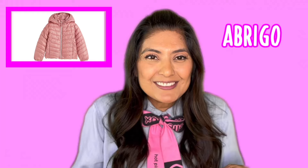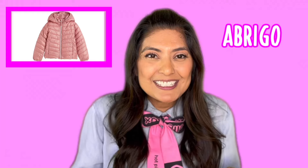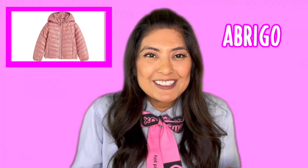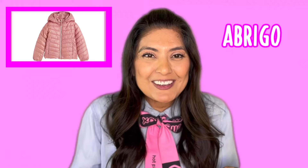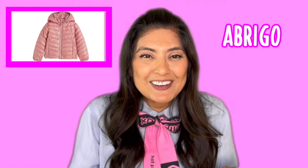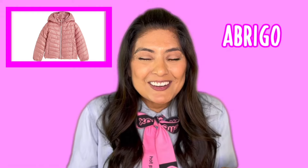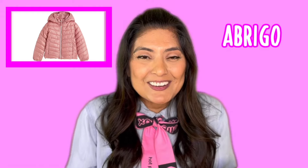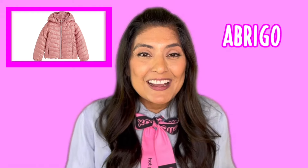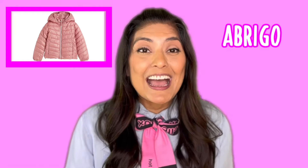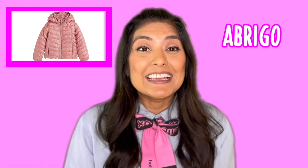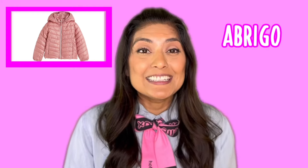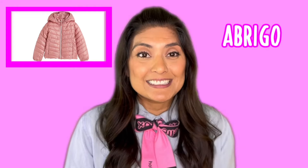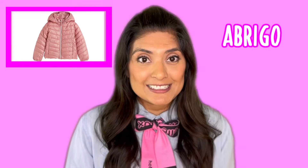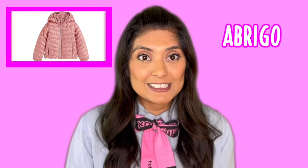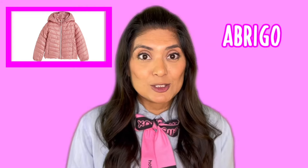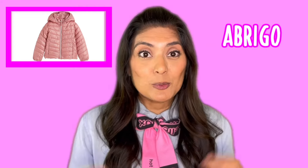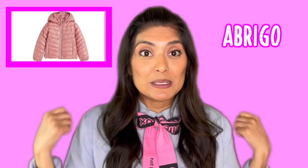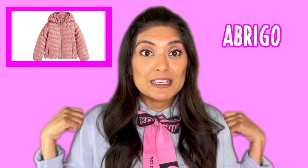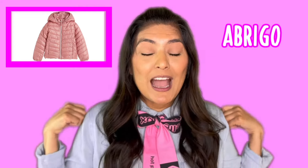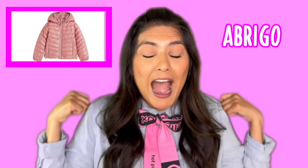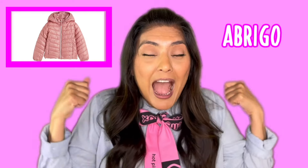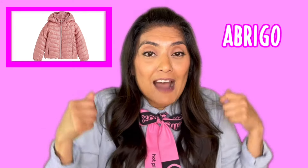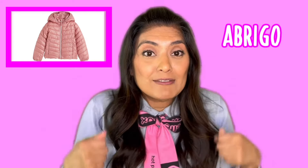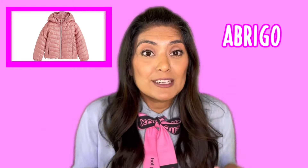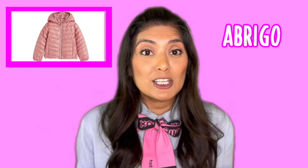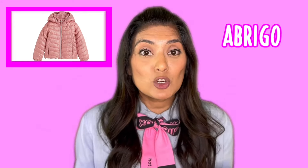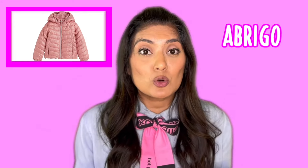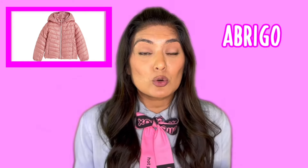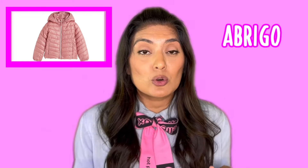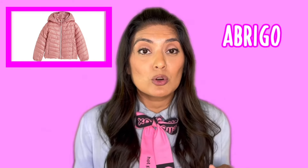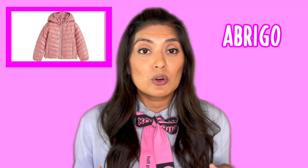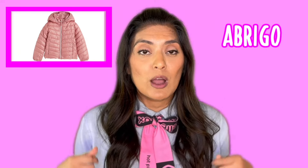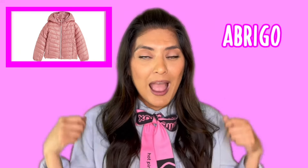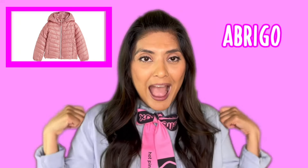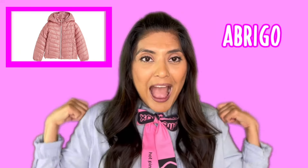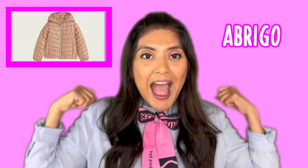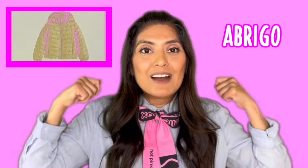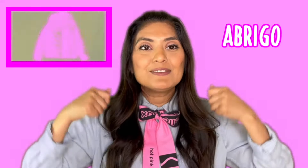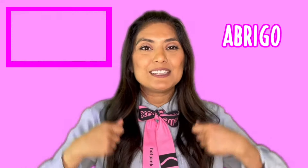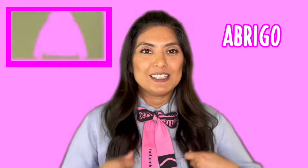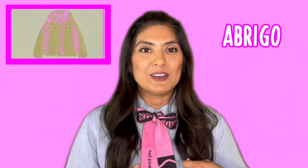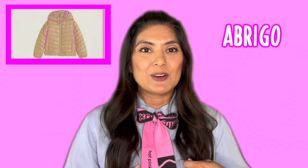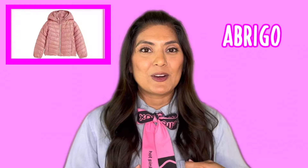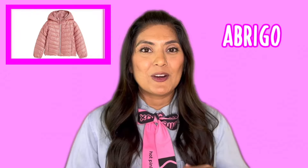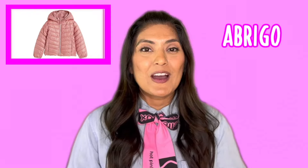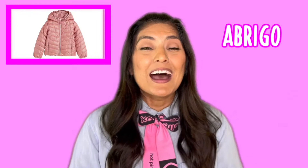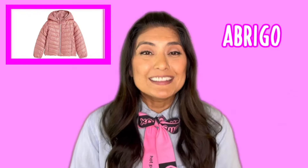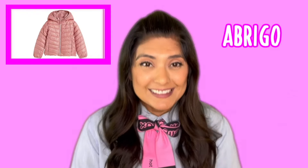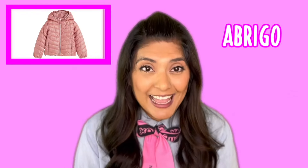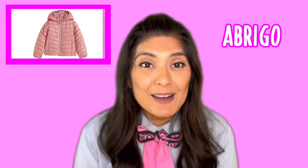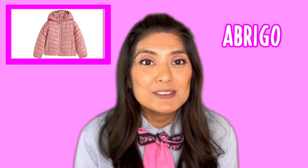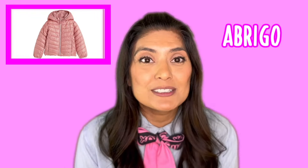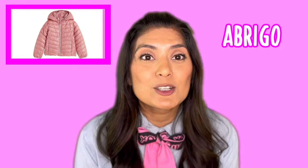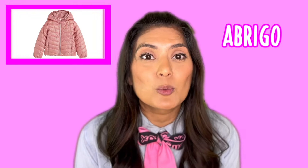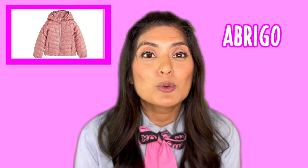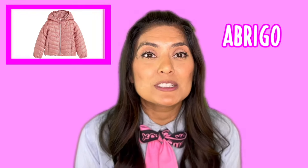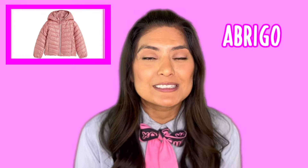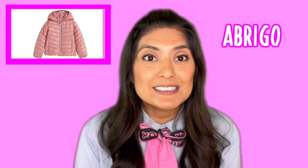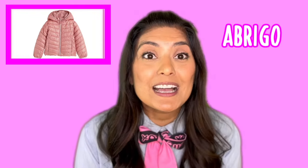Abrigo. Necesito mi abrigo. Abrigo. Déjame ver cómo dices